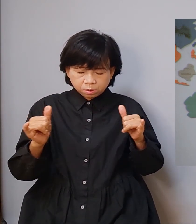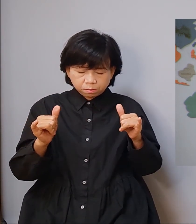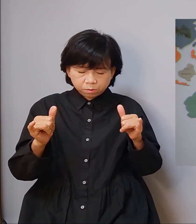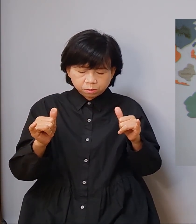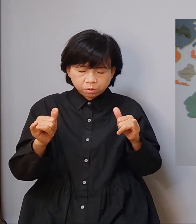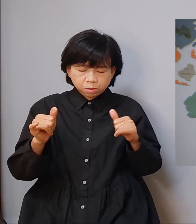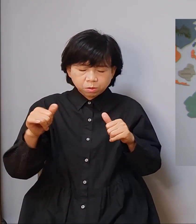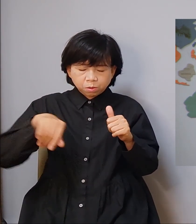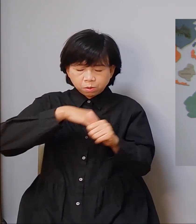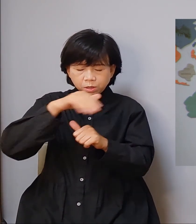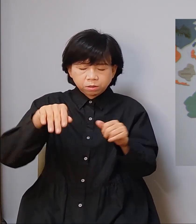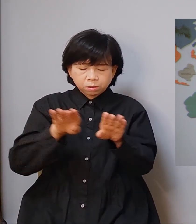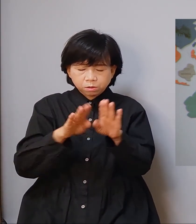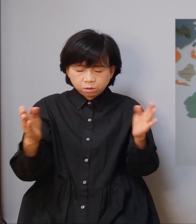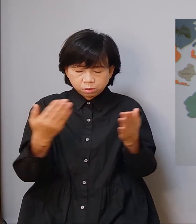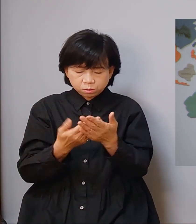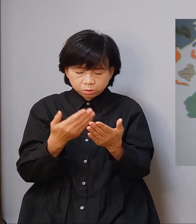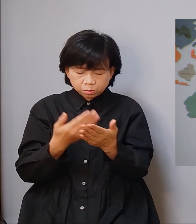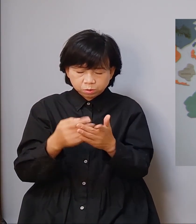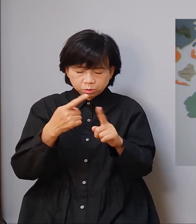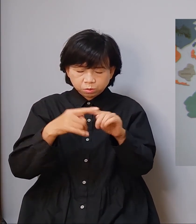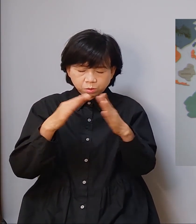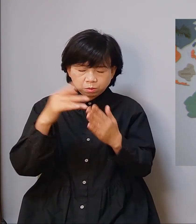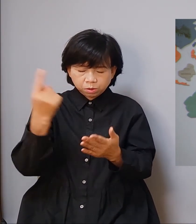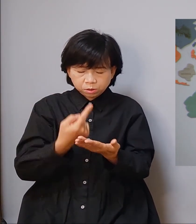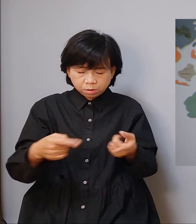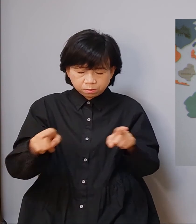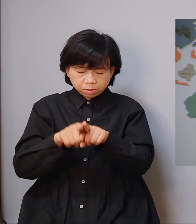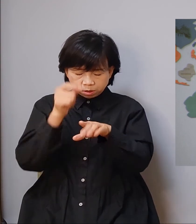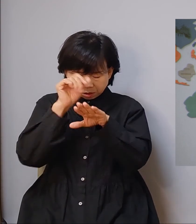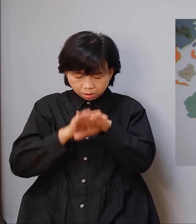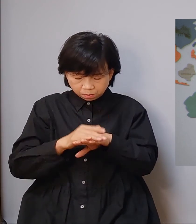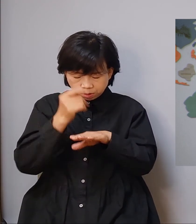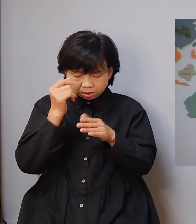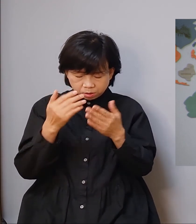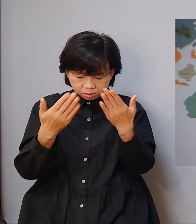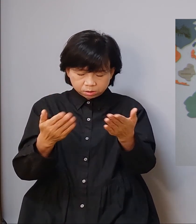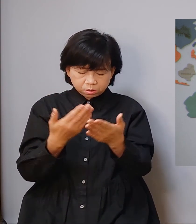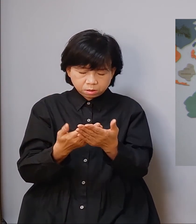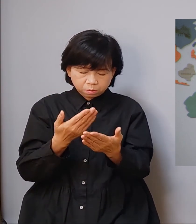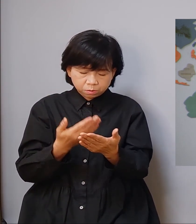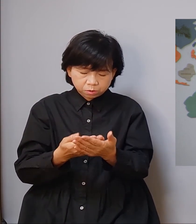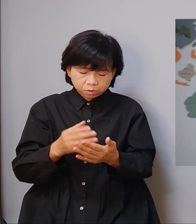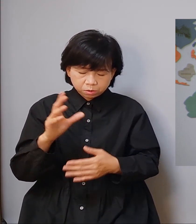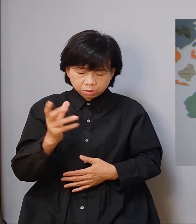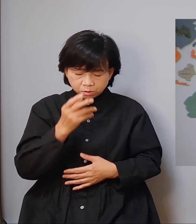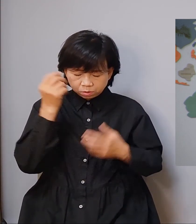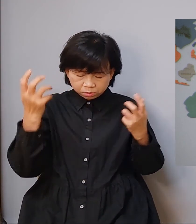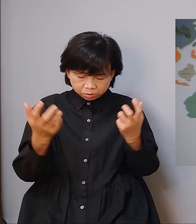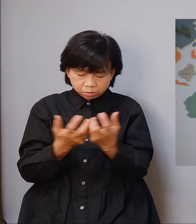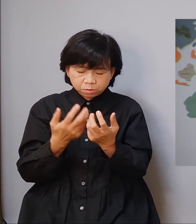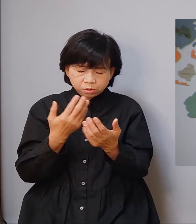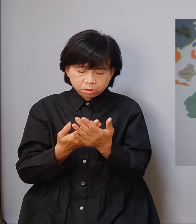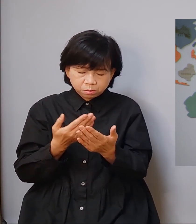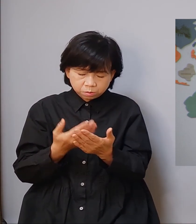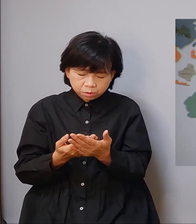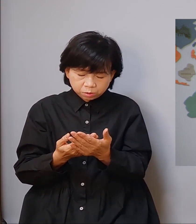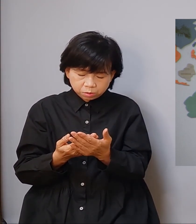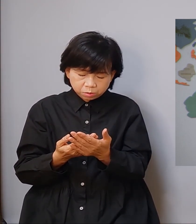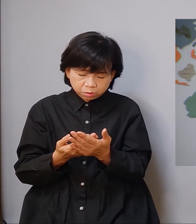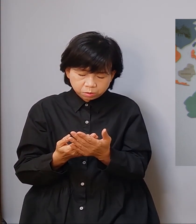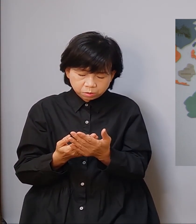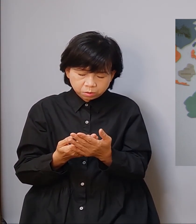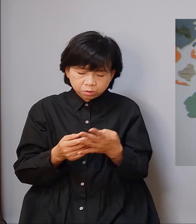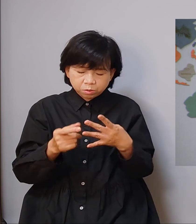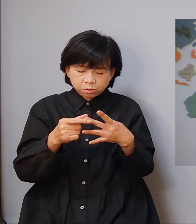교회에 와서 예배드릴 수 있도록 은혜를 더하여 주시옵소서. 거룩한 영 성령이여 충만히 역사하여 주셔서 두 번째